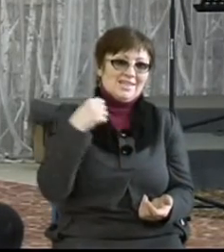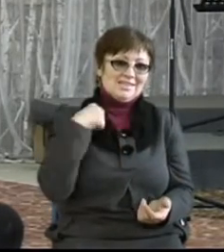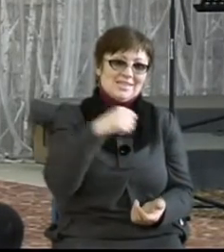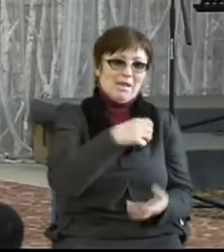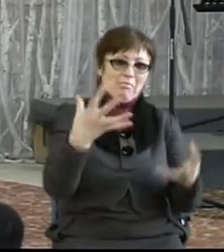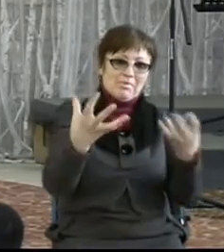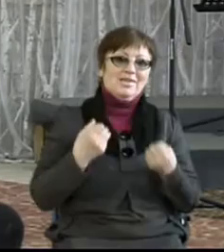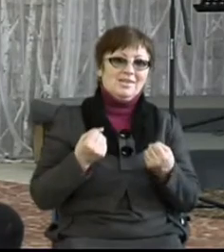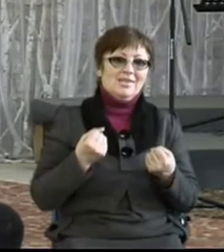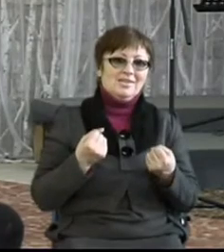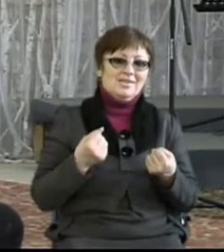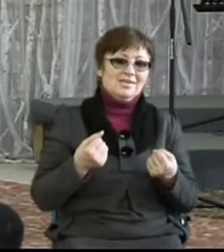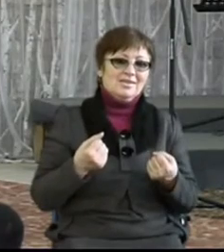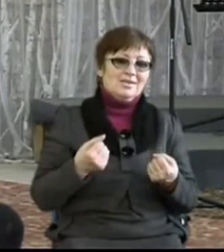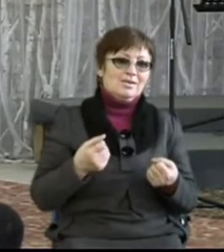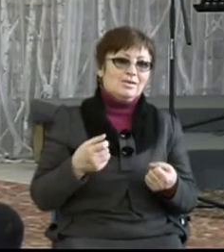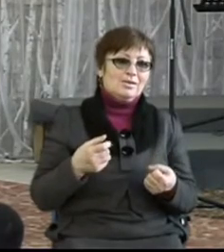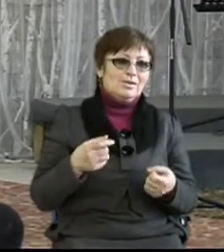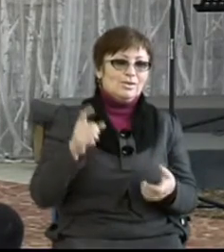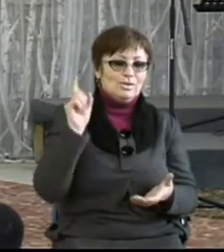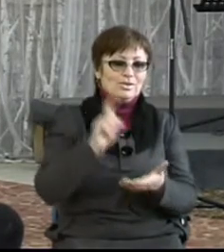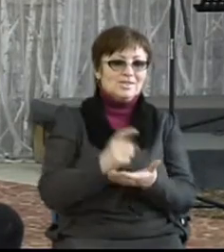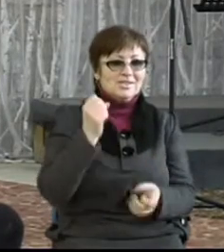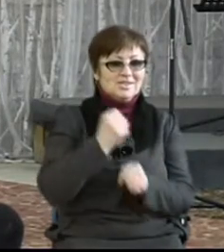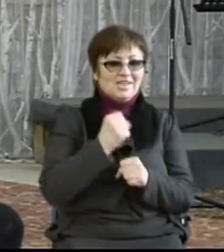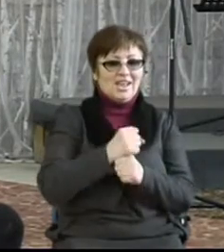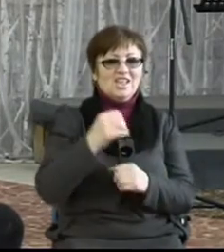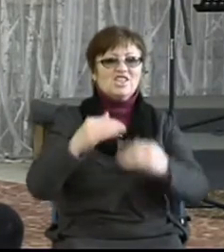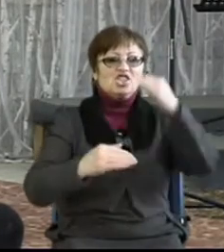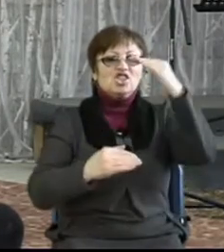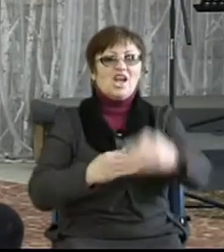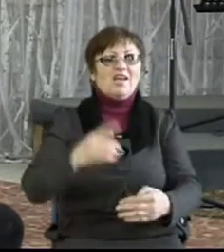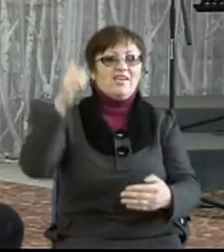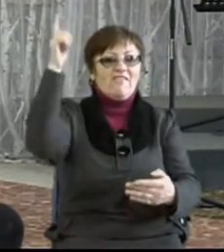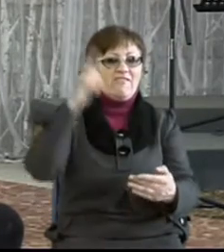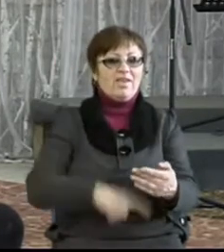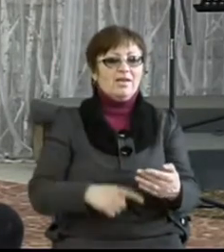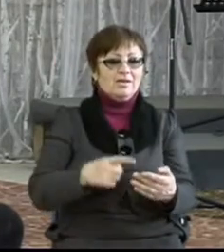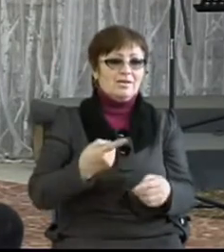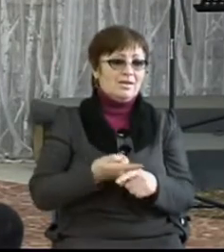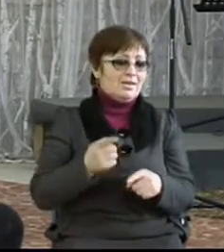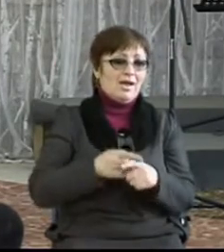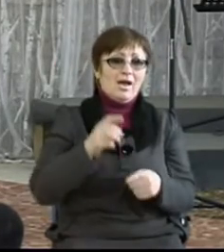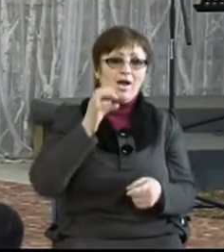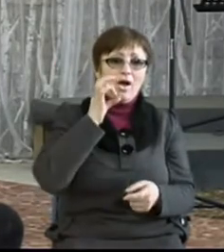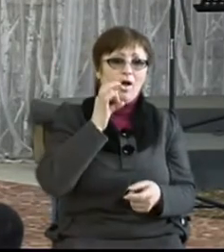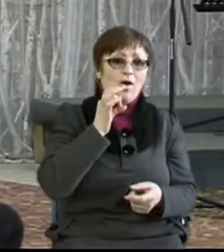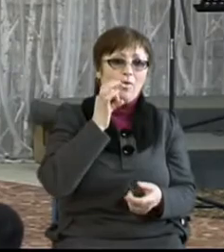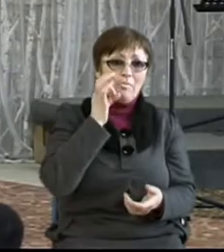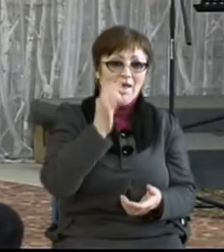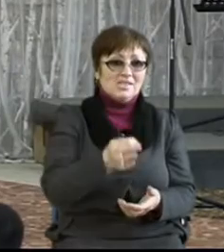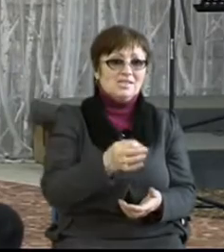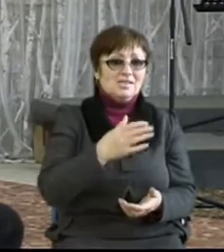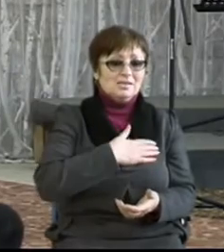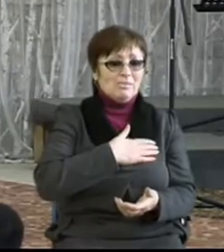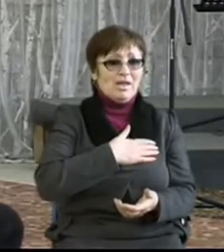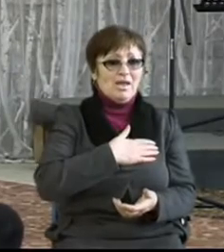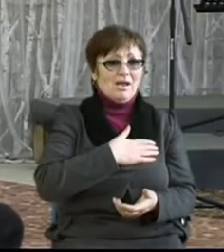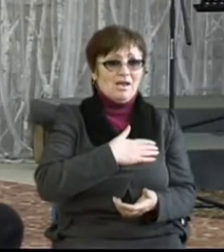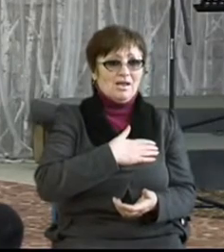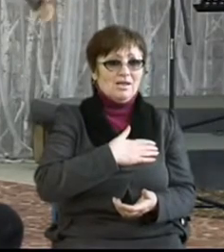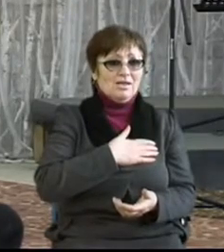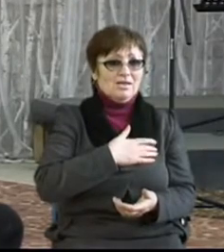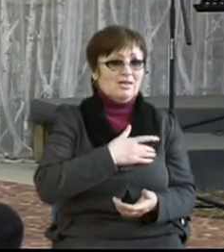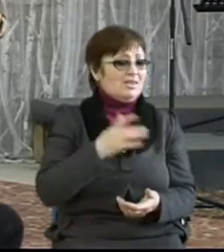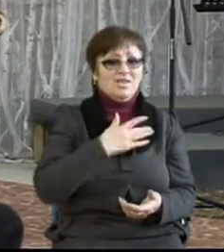принять это решение, мы должны сделать этот шаг веры, потому что это обязанность наша. И она не, он не возлагается, эта обязанность,